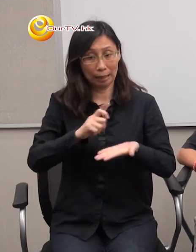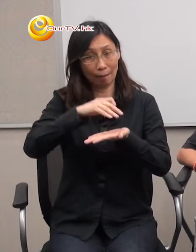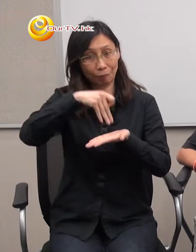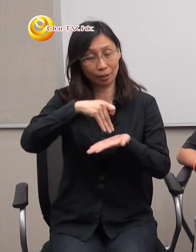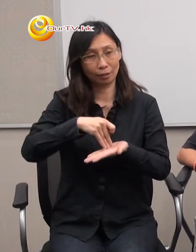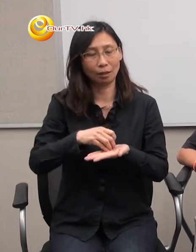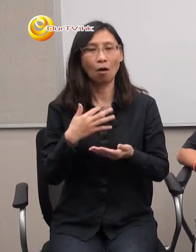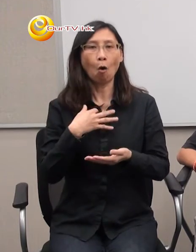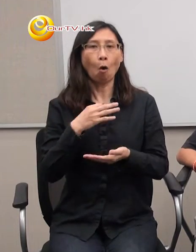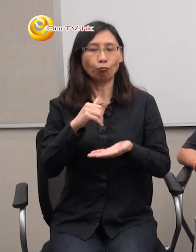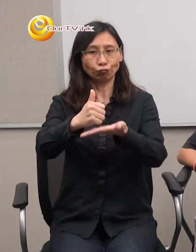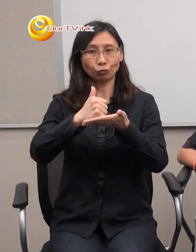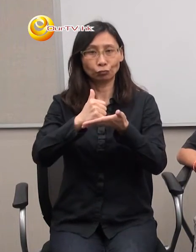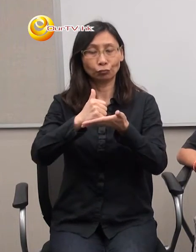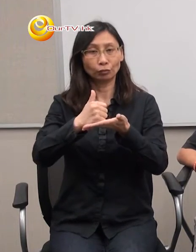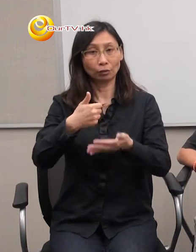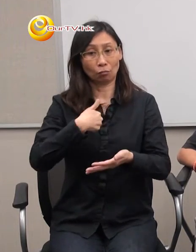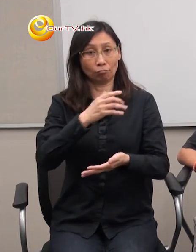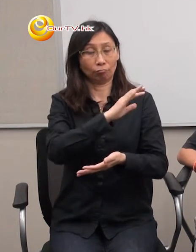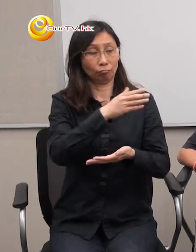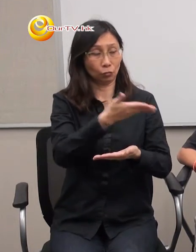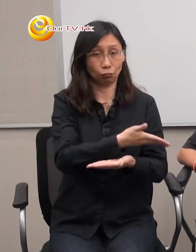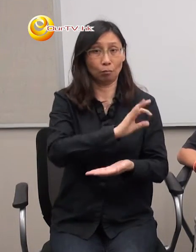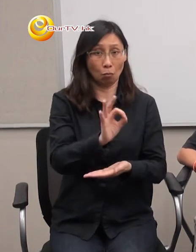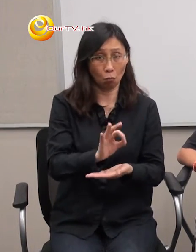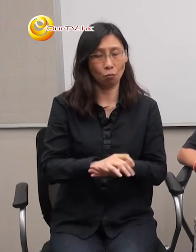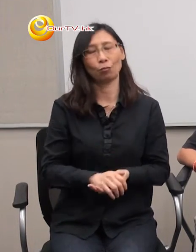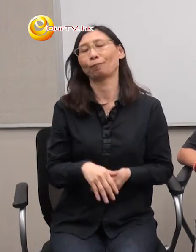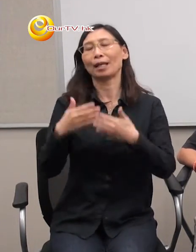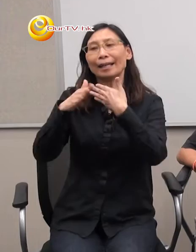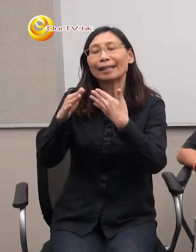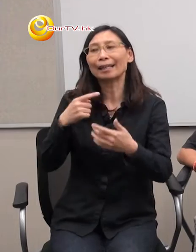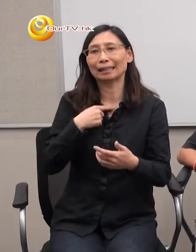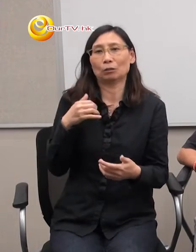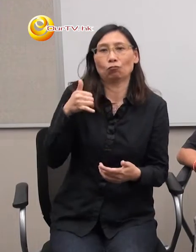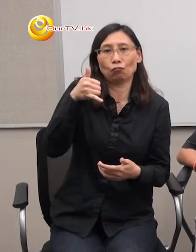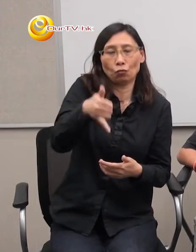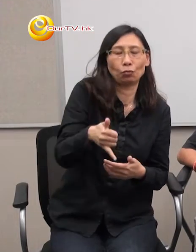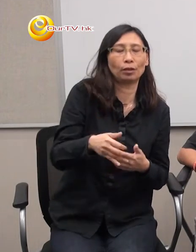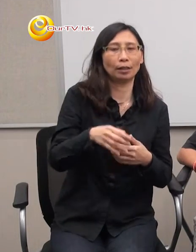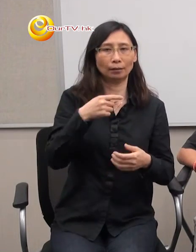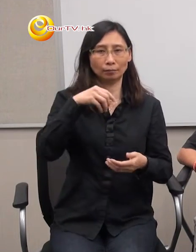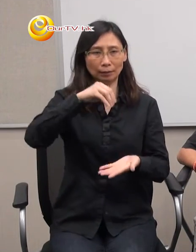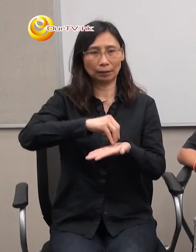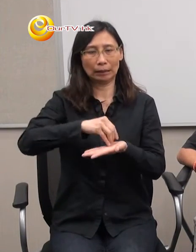請嘅，因為佢唔俾我，唔俾我去。 佢唔敢請你噶啦，算啦。 咁但係咧，就其他人要去嗰啲咧，就要填表啊，